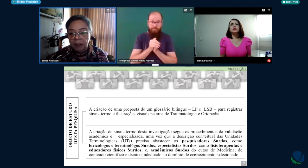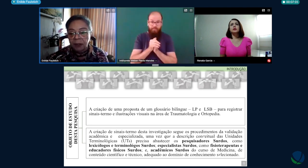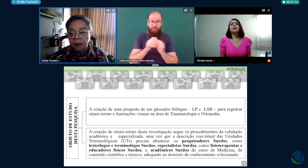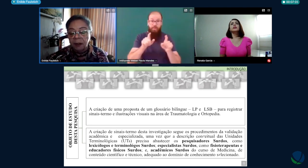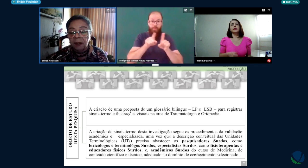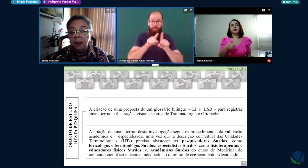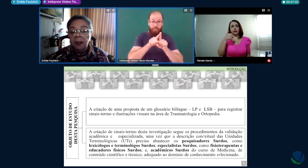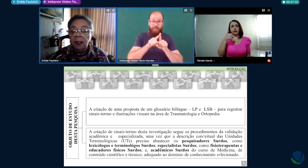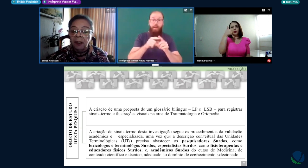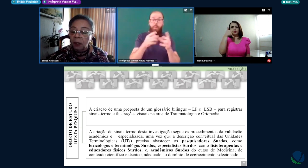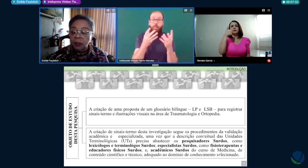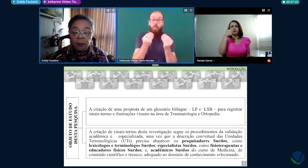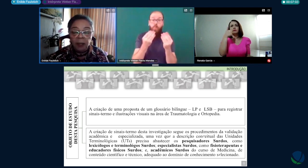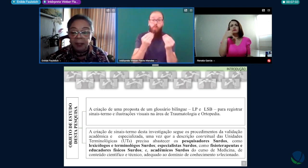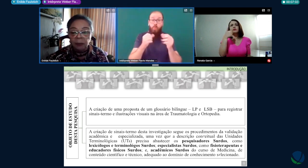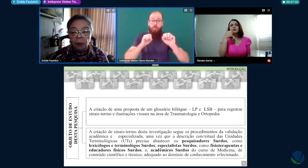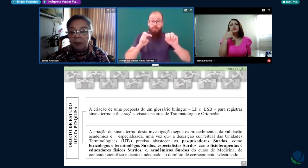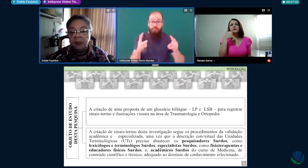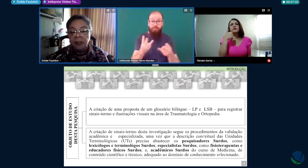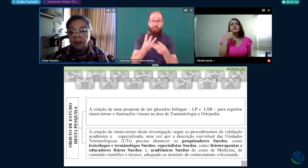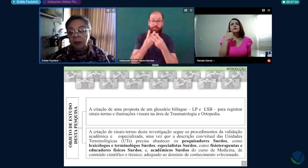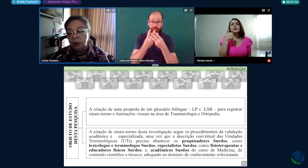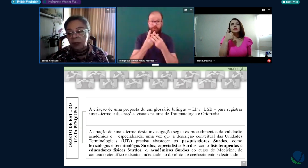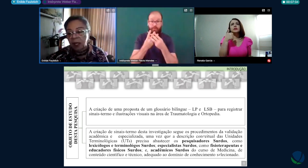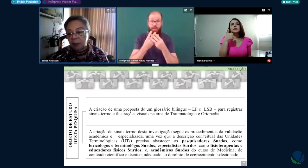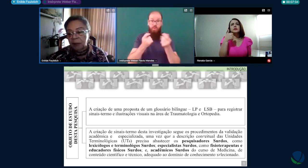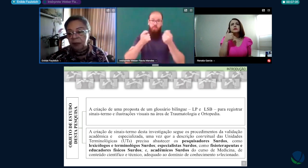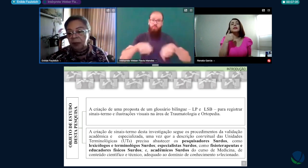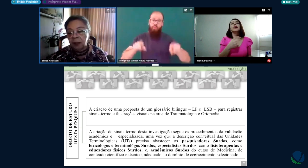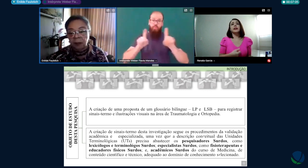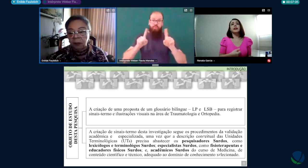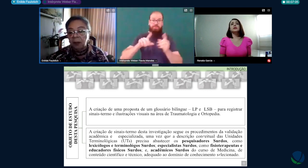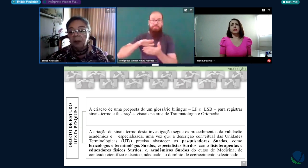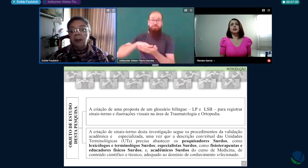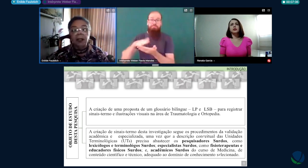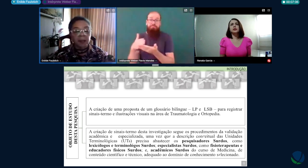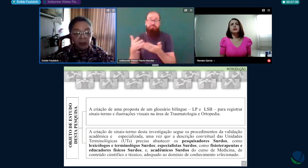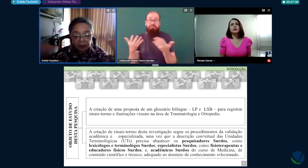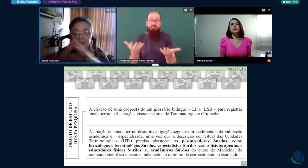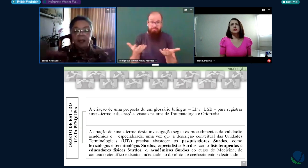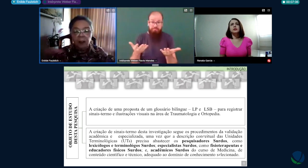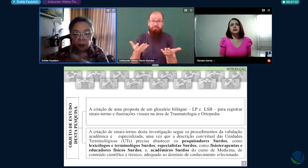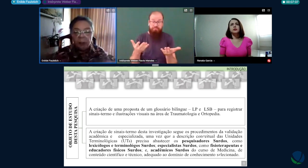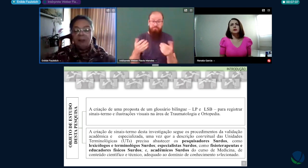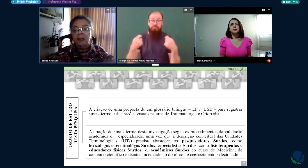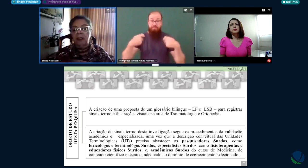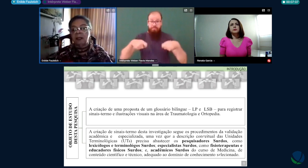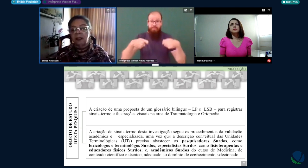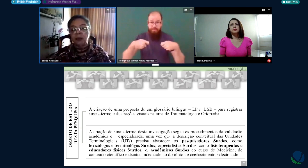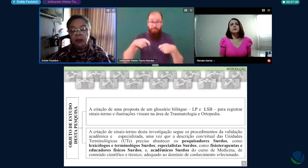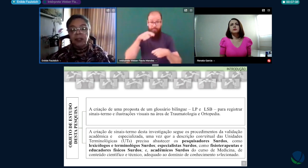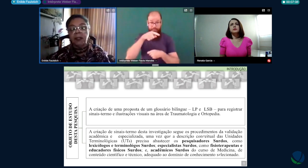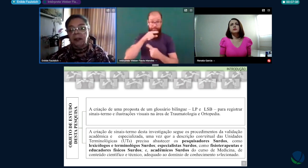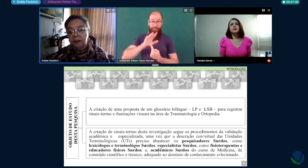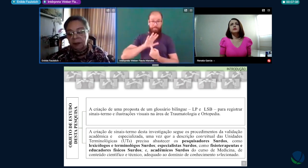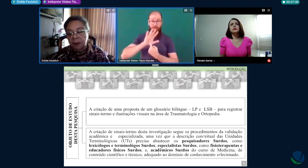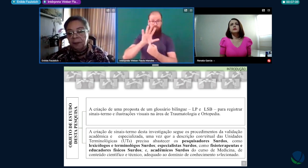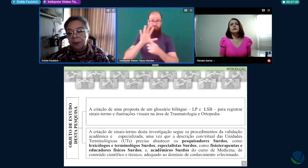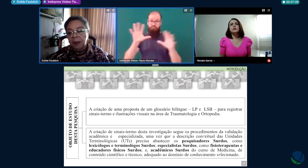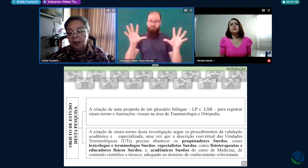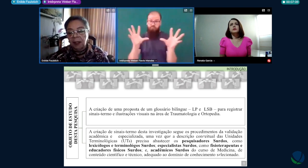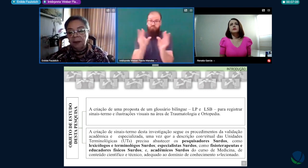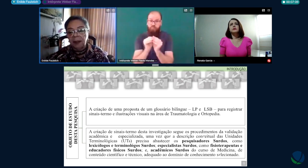os slides e nós estamos lendo, não precisa então de intérprete. Então, Ela tem que fazer uma apresentação